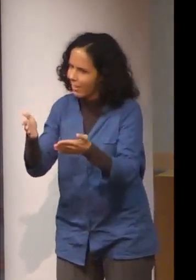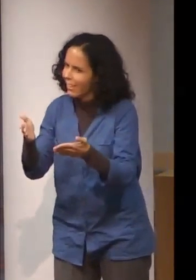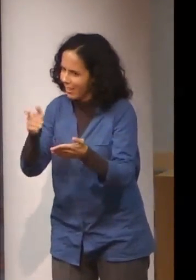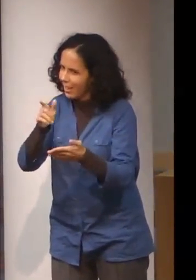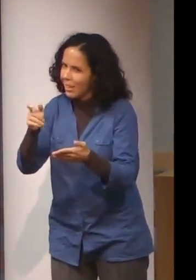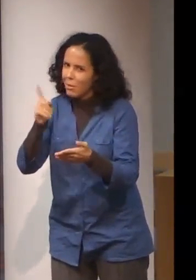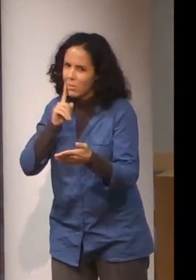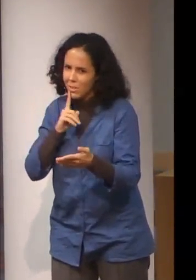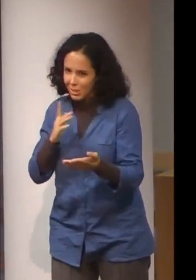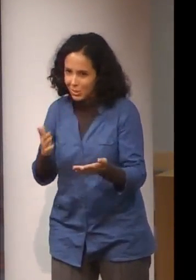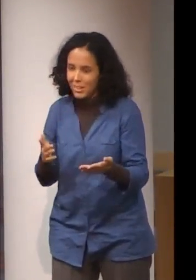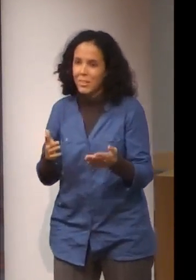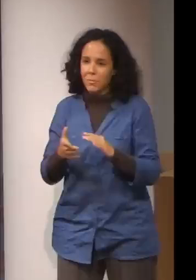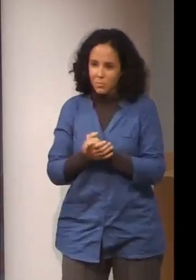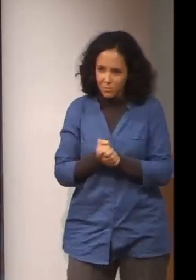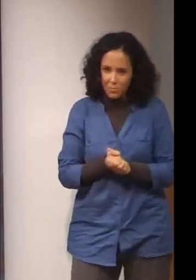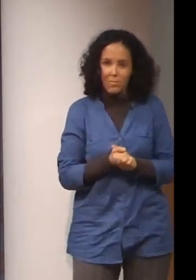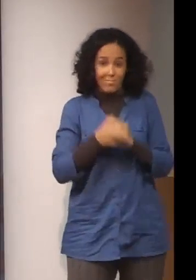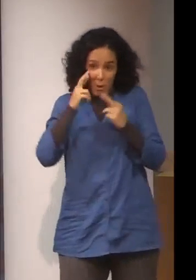No de manera